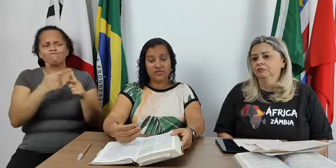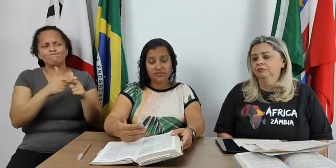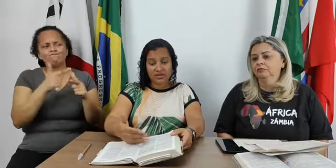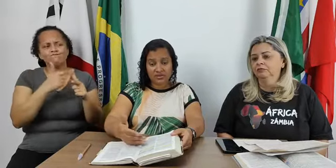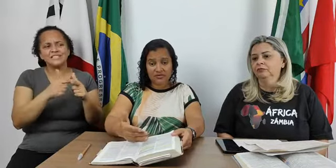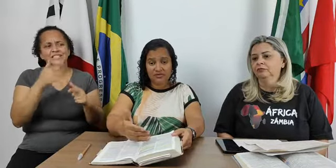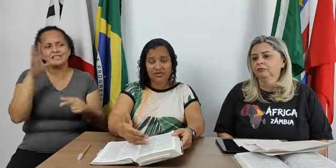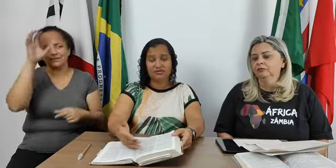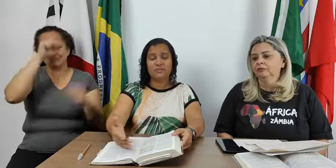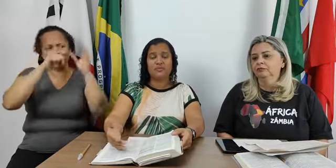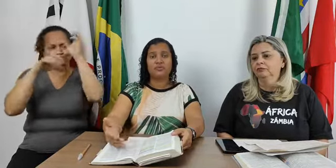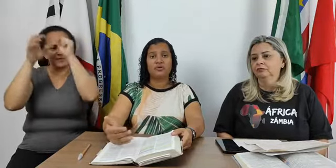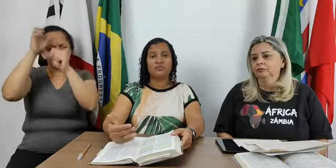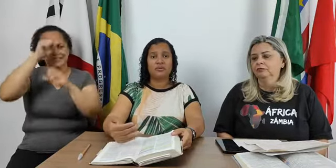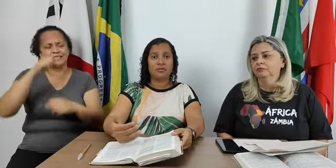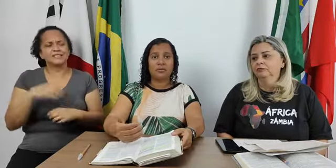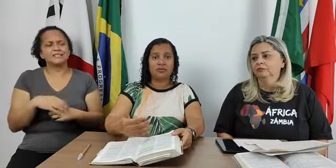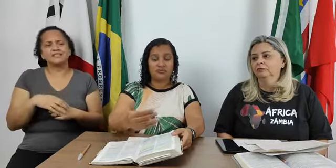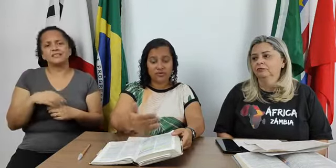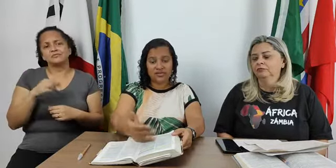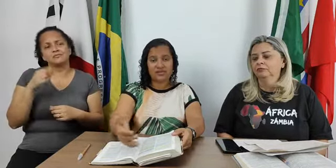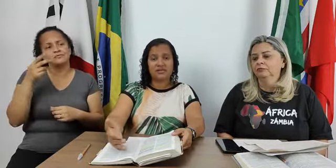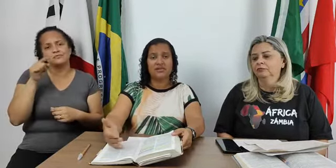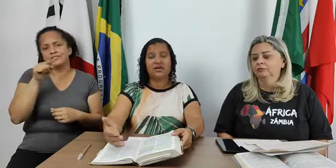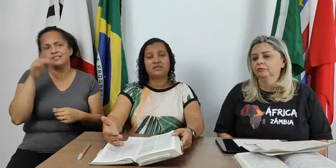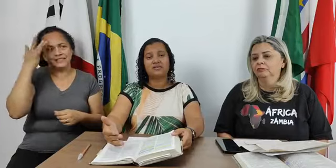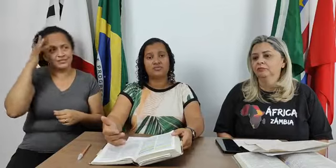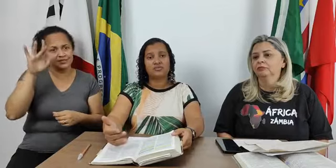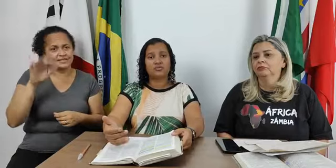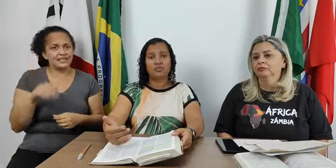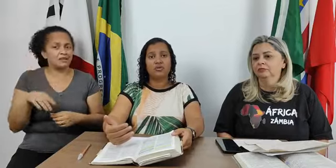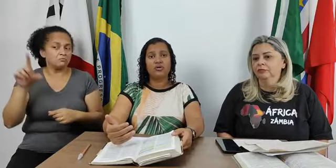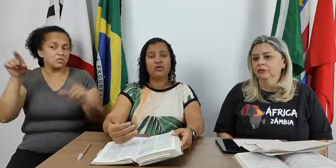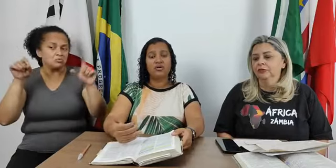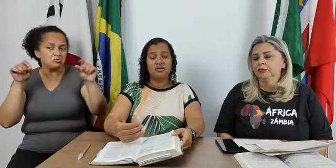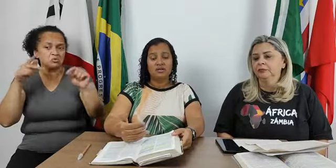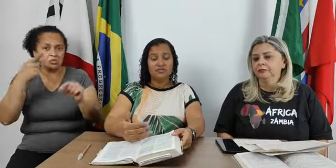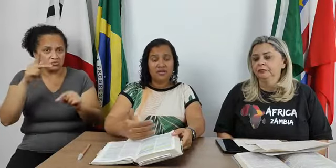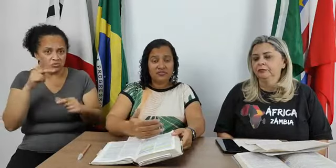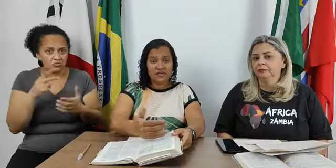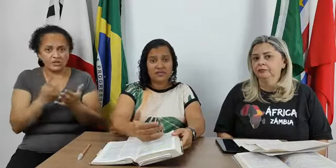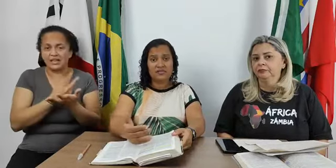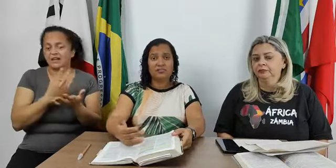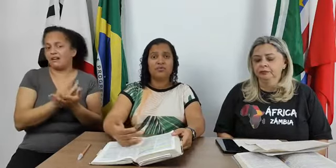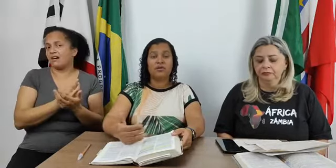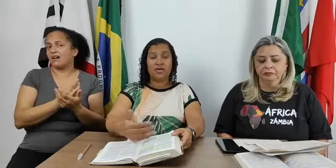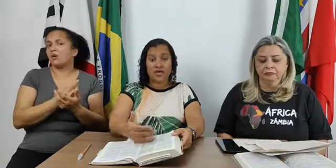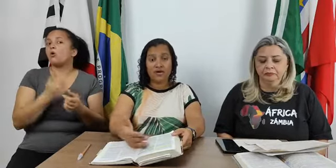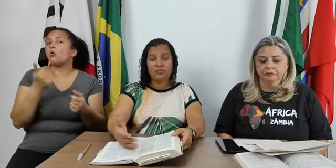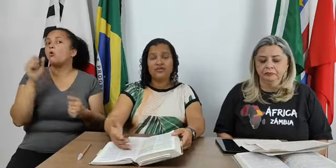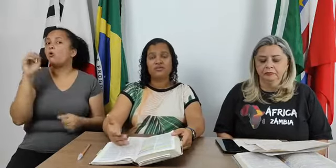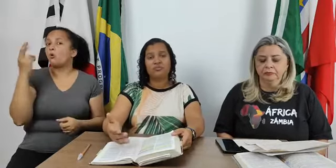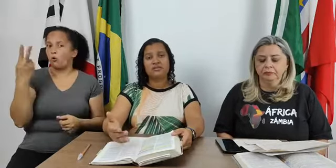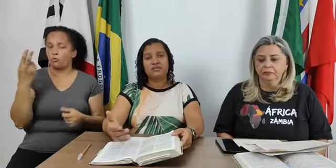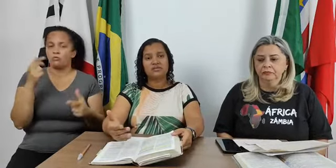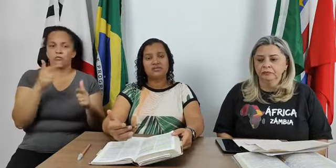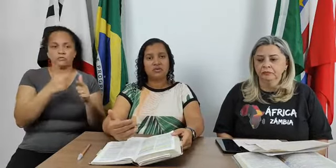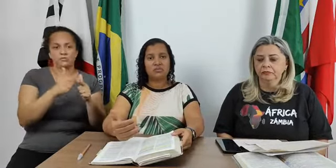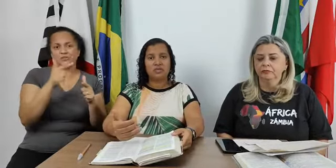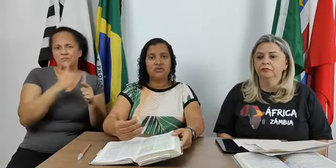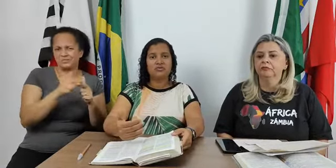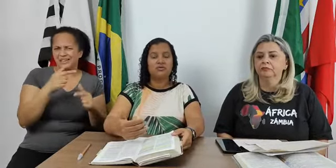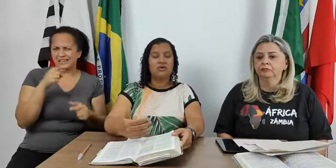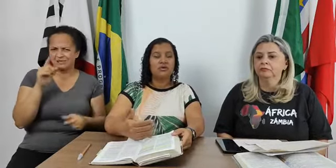né? Verifica se você não está passando por esse problema porque foi uma decisão errada que você tomou. Verifica se esse problema é realmente uma